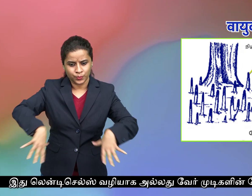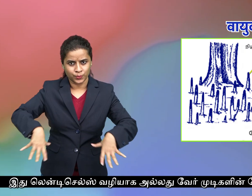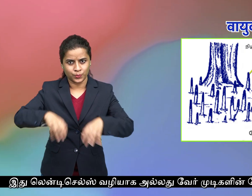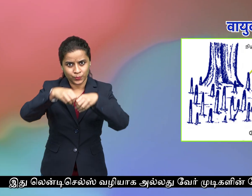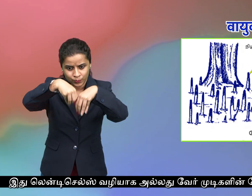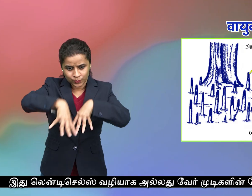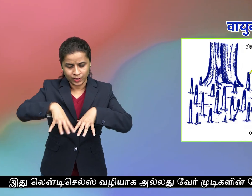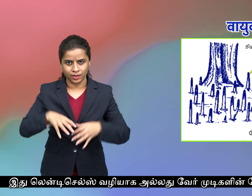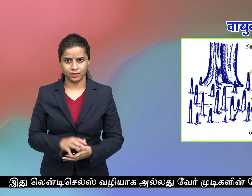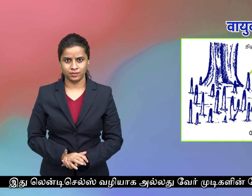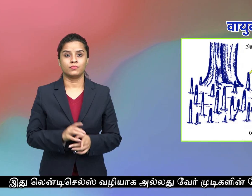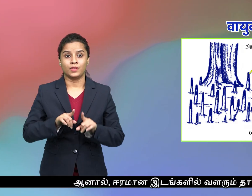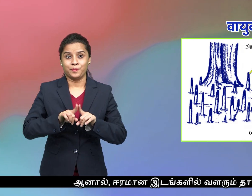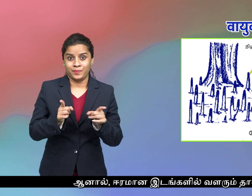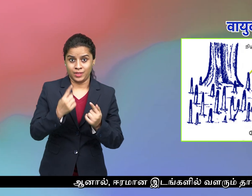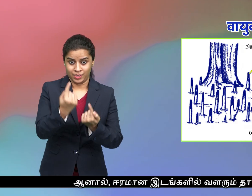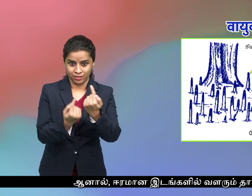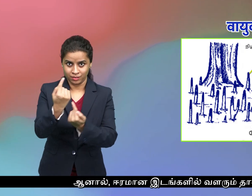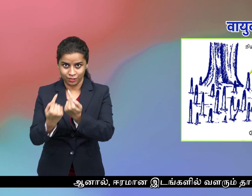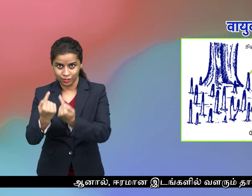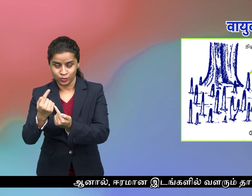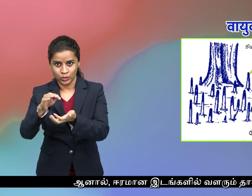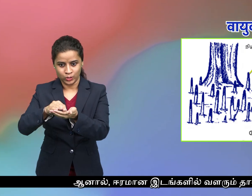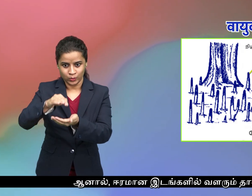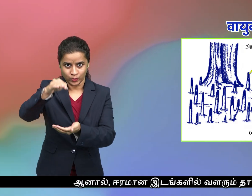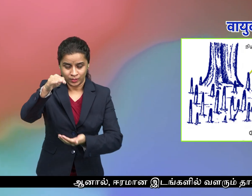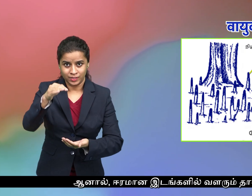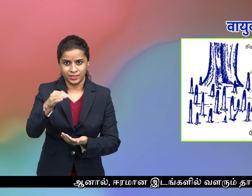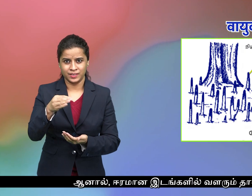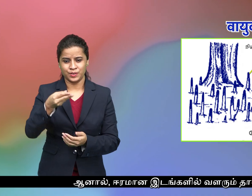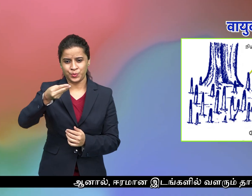நிகழ்கிறது. ஆனால் ஈரமான இடங்களில் வளரும் தாவரங்கள்,